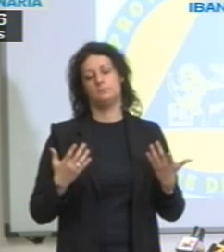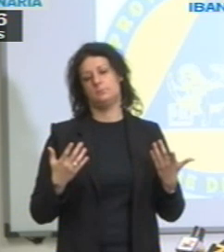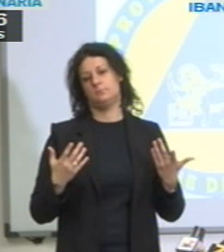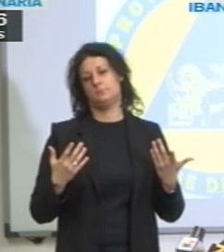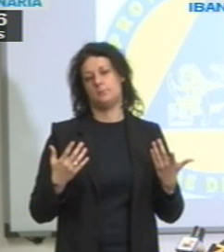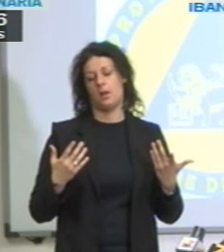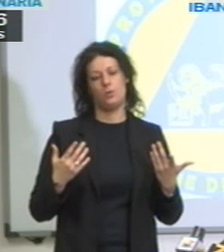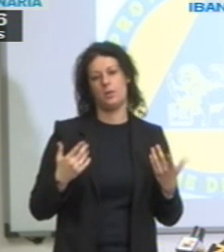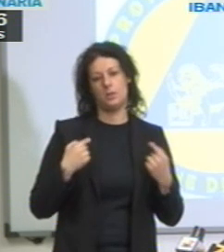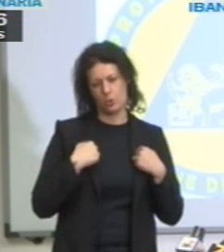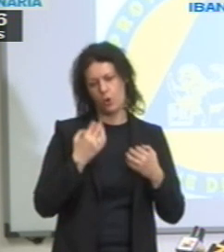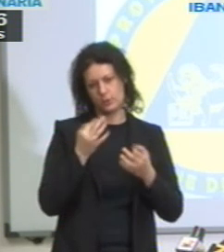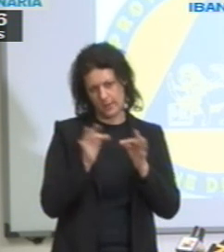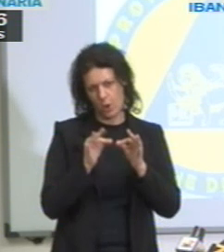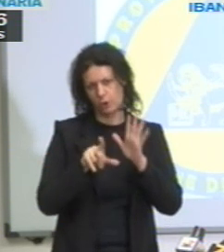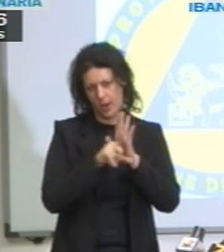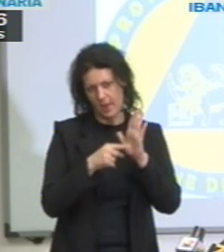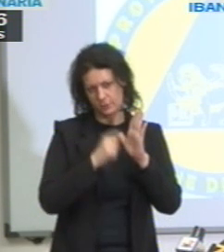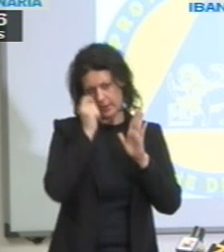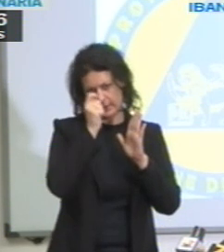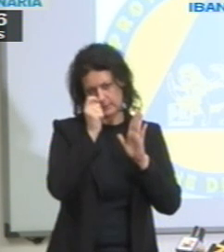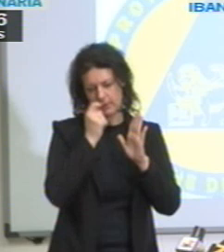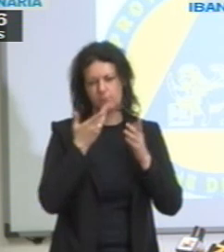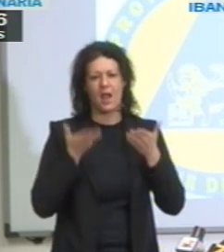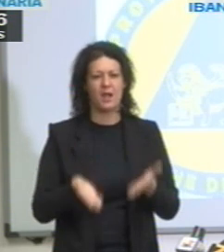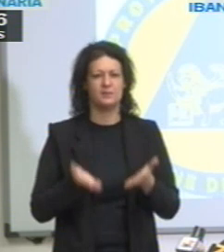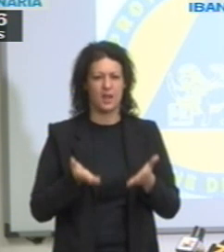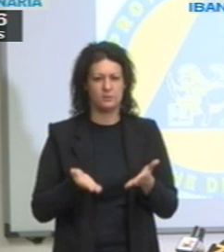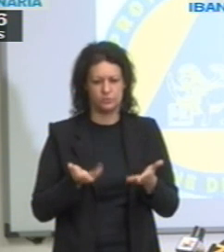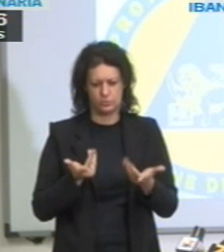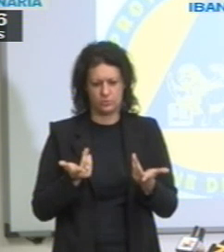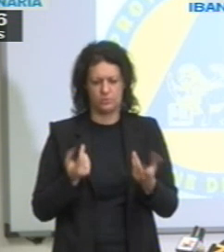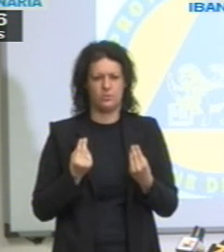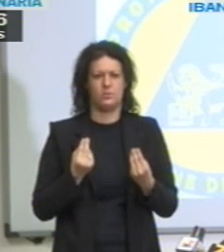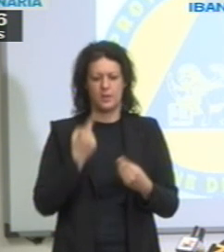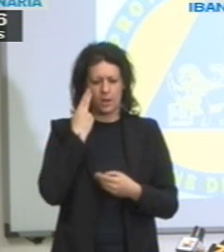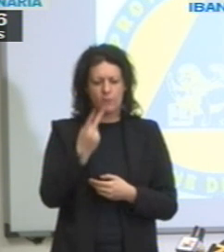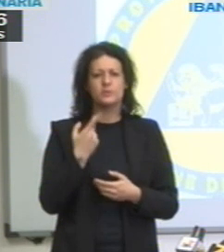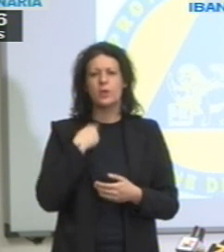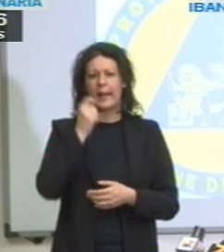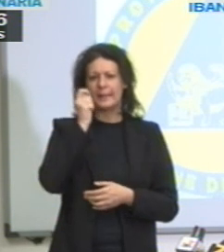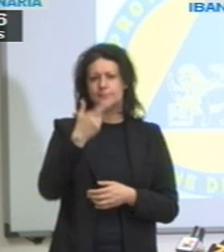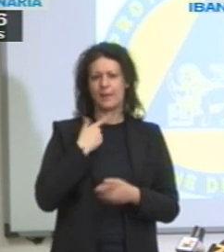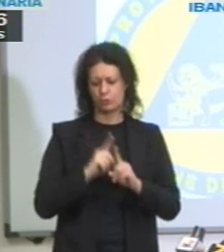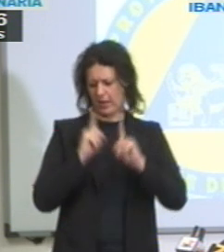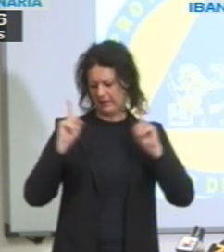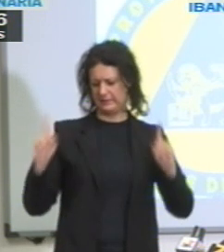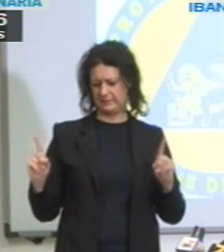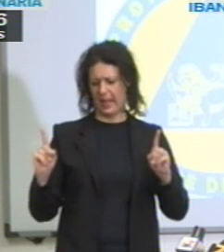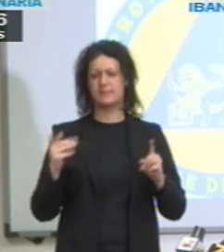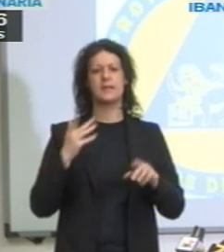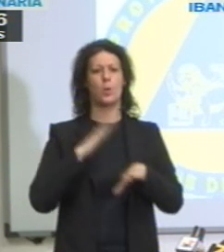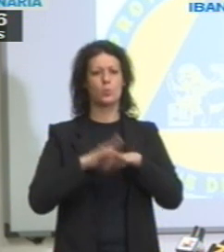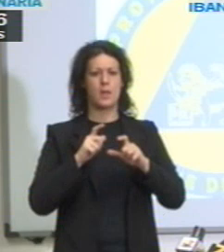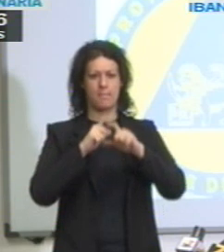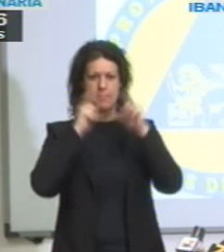in un momento nel quale se uno non spacca tutto e rispetta il distanziamento sociale e ha la mascherina, cioè, si deve anche